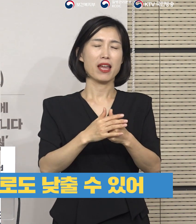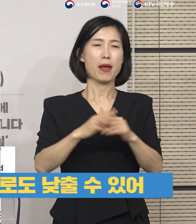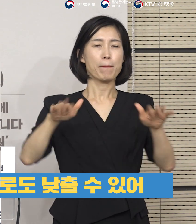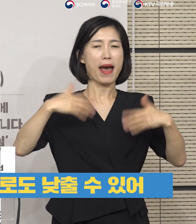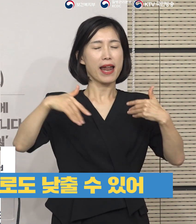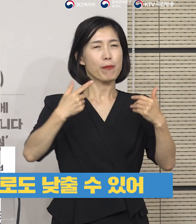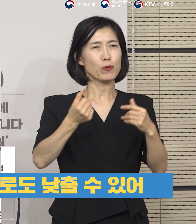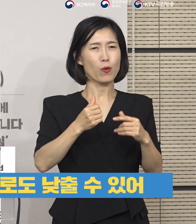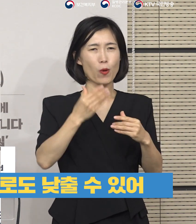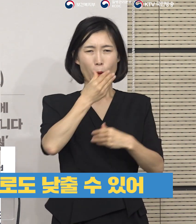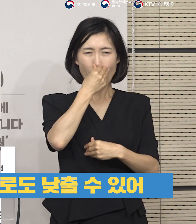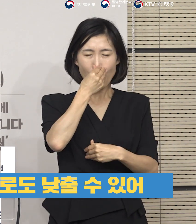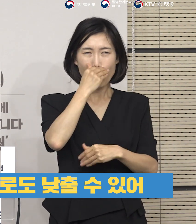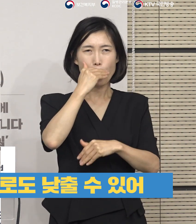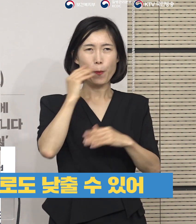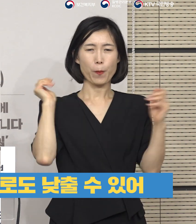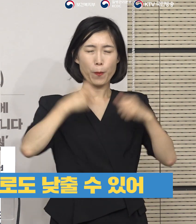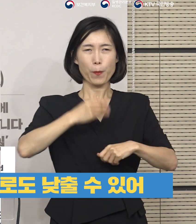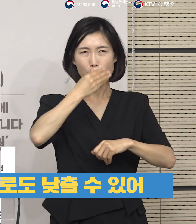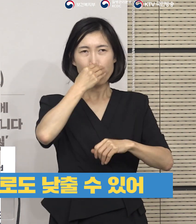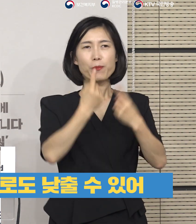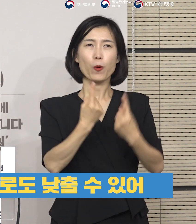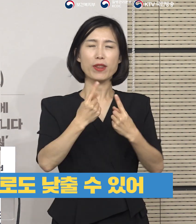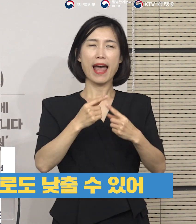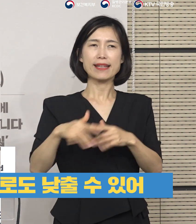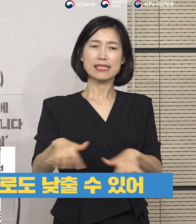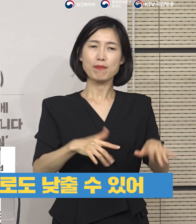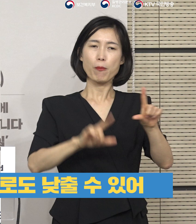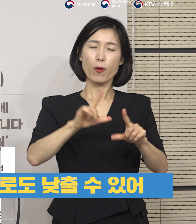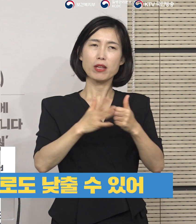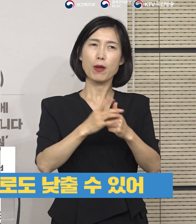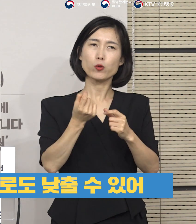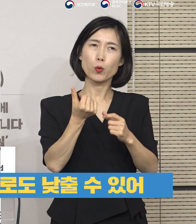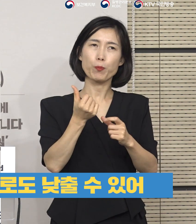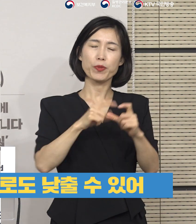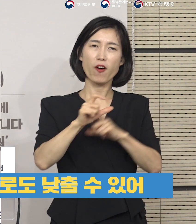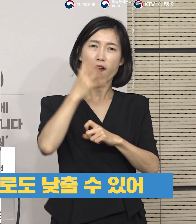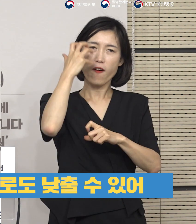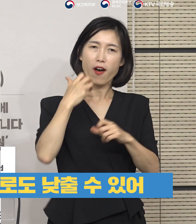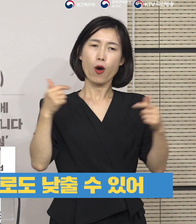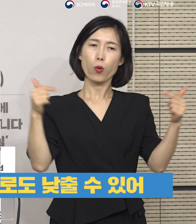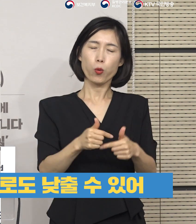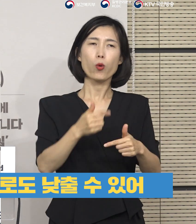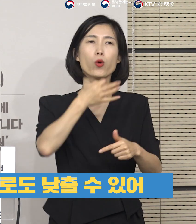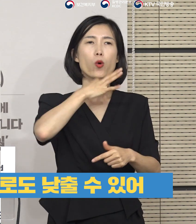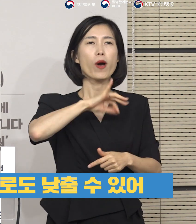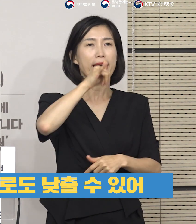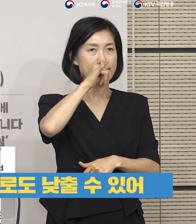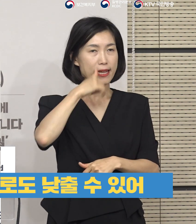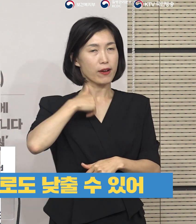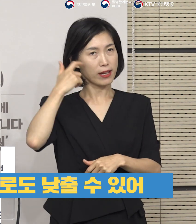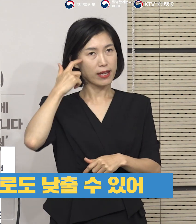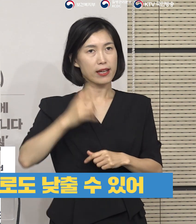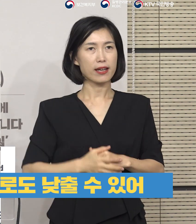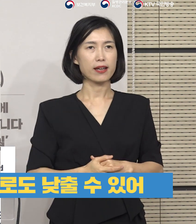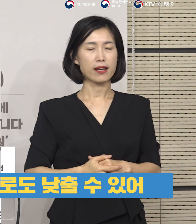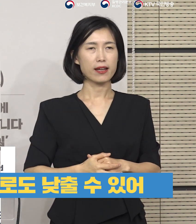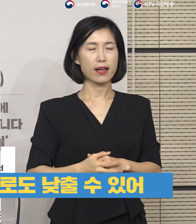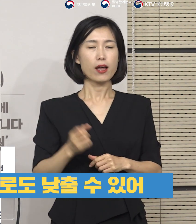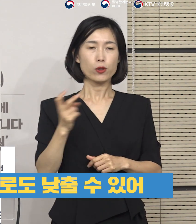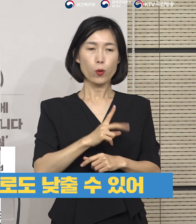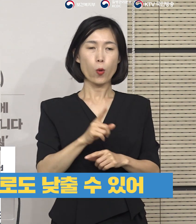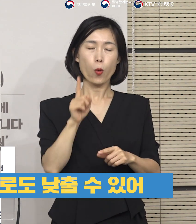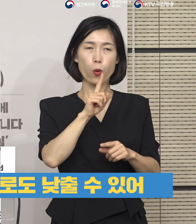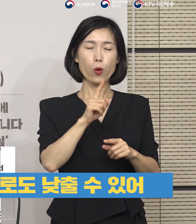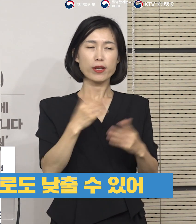방호복보다는 보다 좀 더위에 그래도 덜 좀 피로도를 낮출 수 있는 덜 피로하게 할 수 있는 이러한 효과도 있을 수